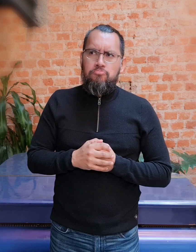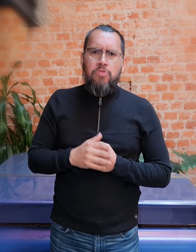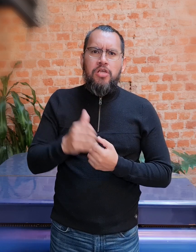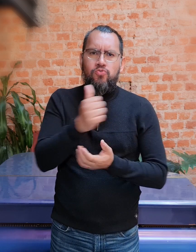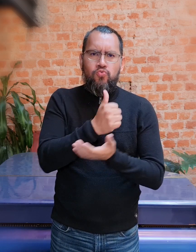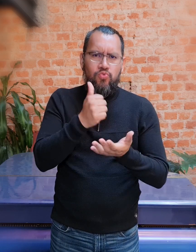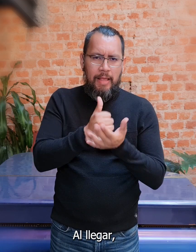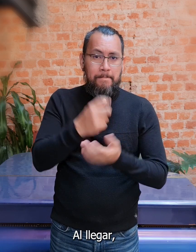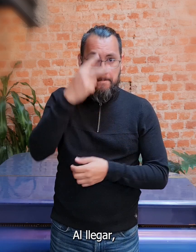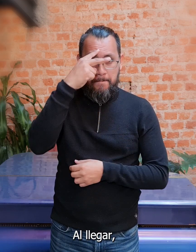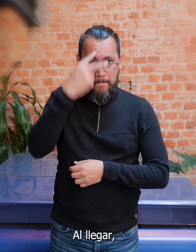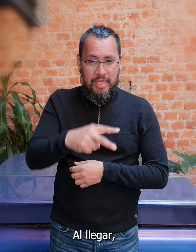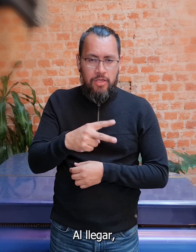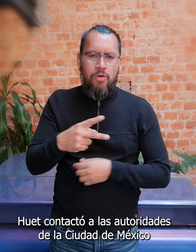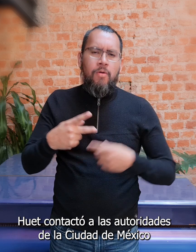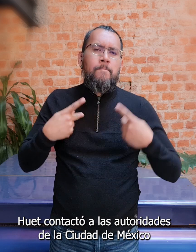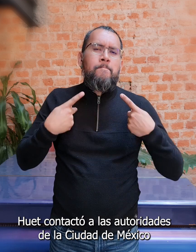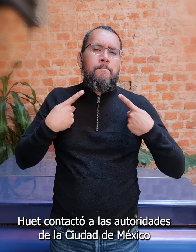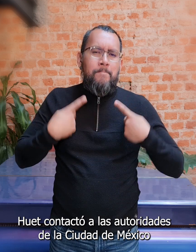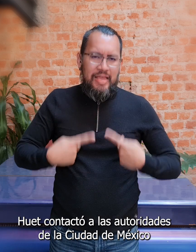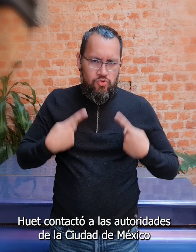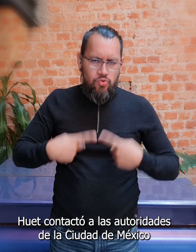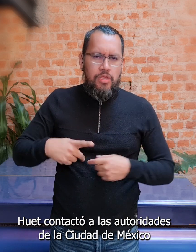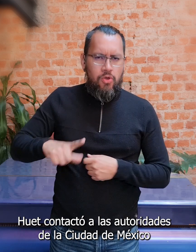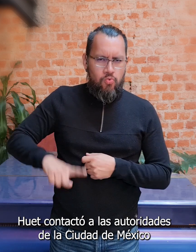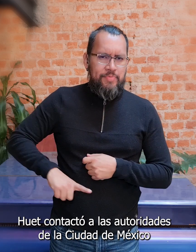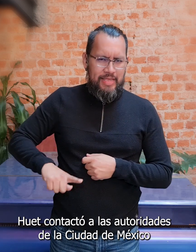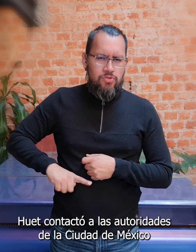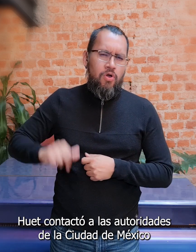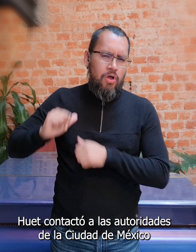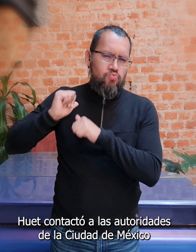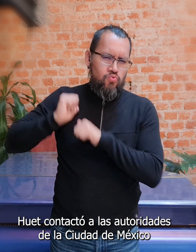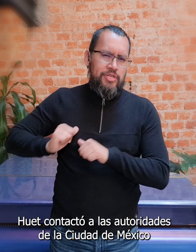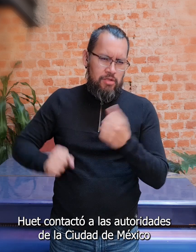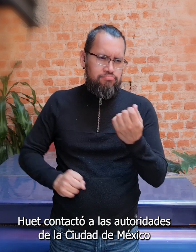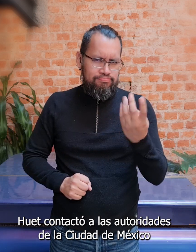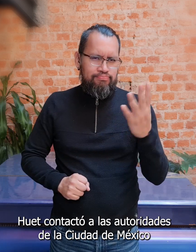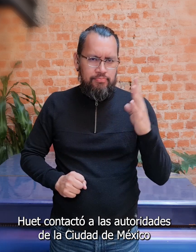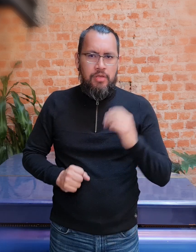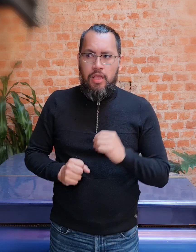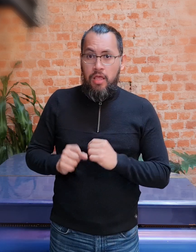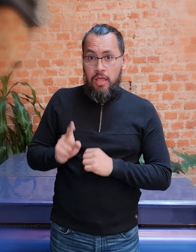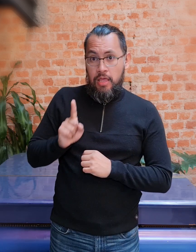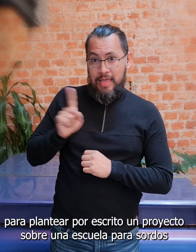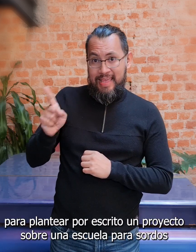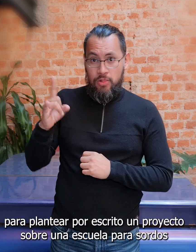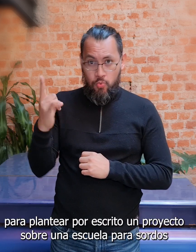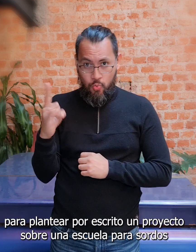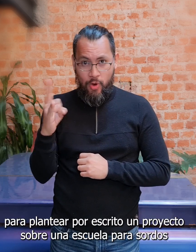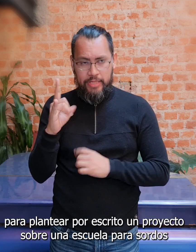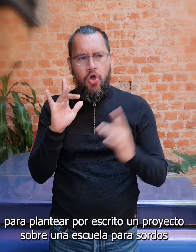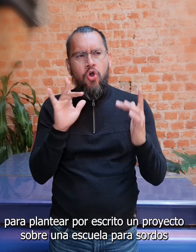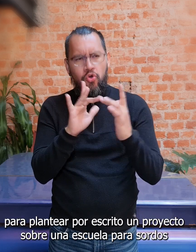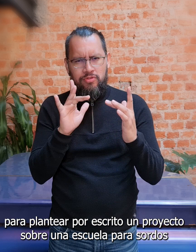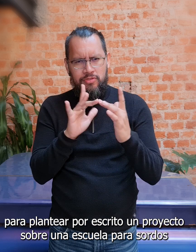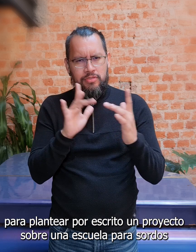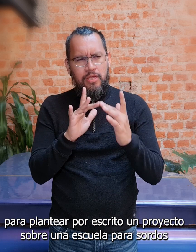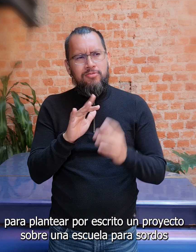Al llegar, Huet contactó a las autoridades de la Ciudad de México para plantear por escrito un